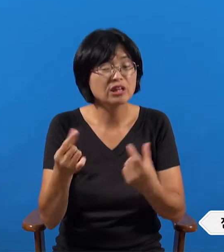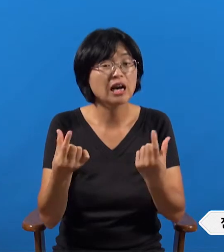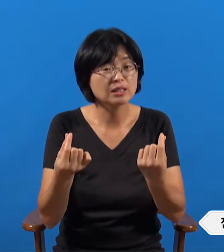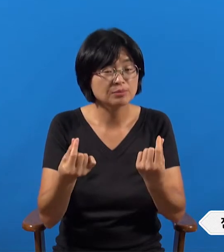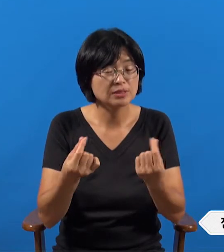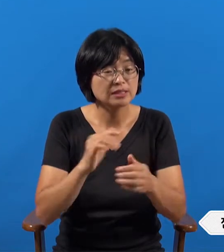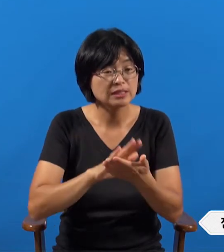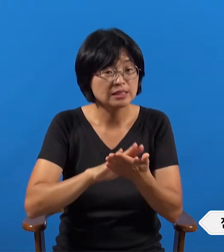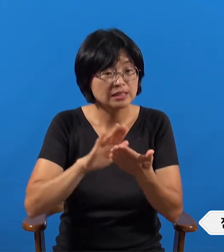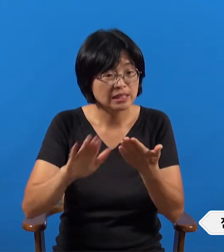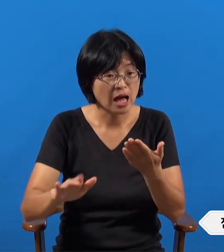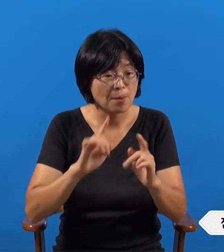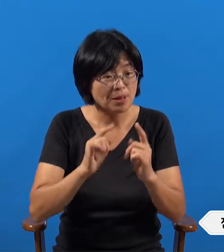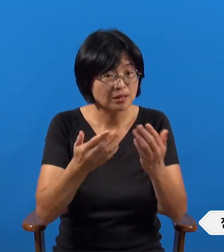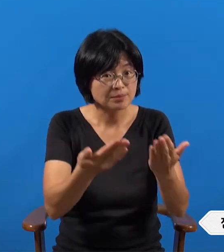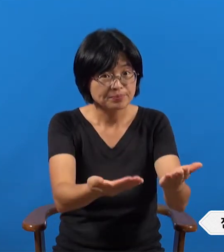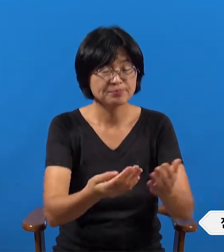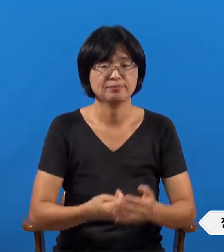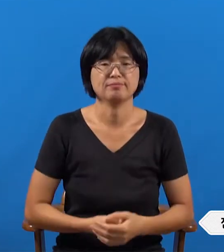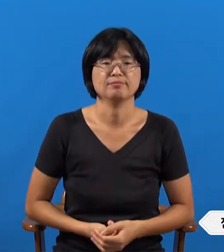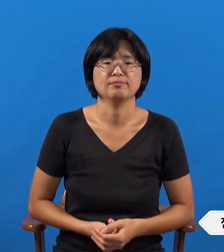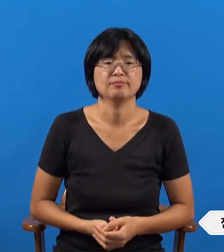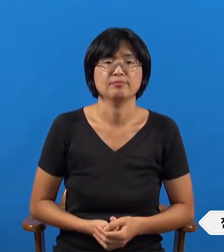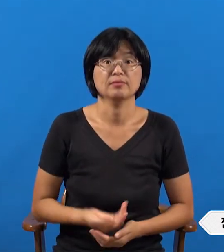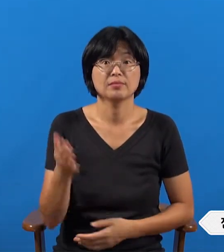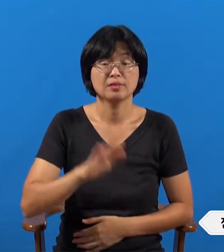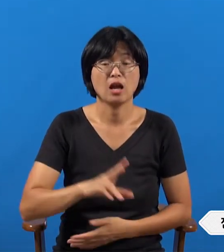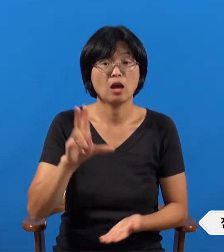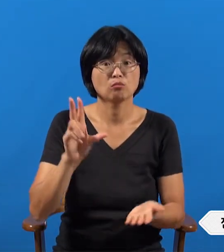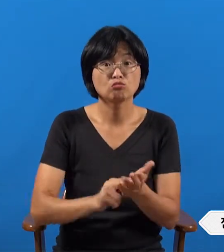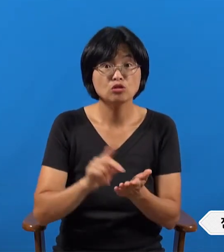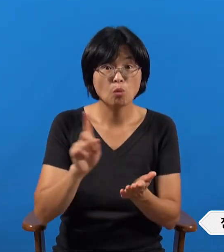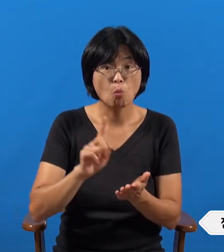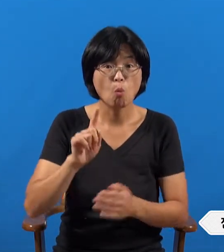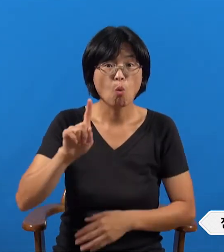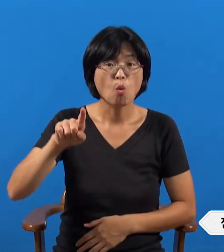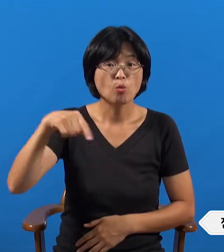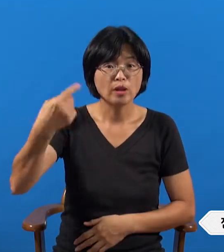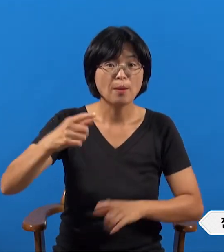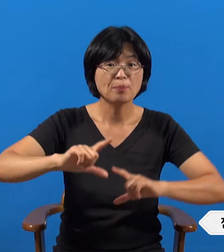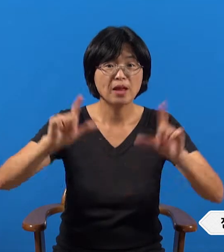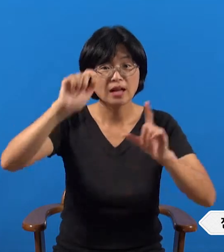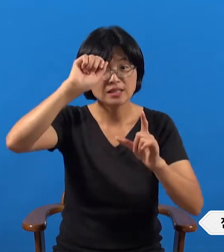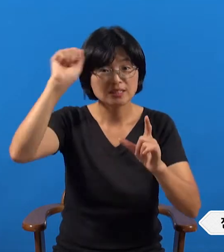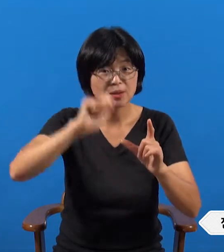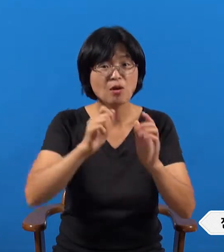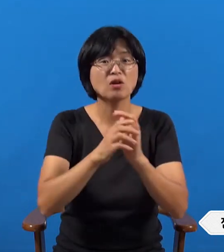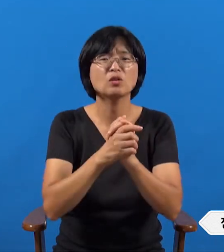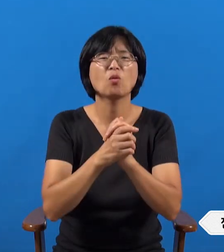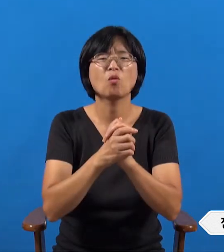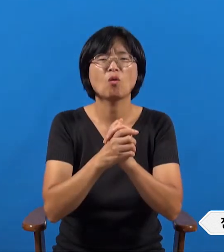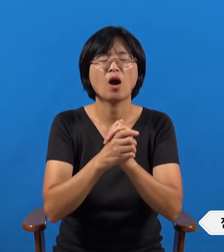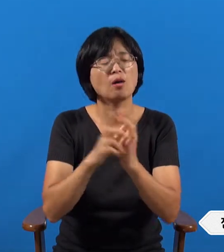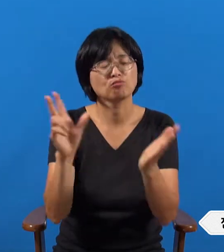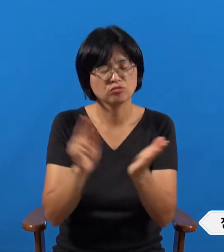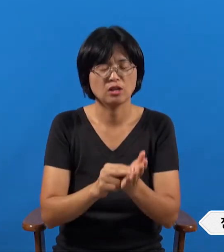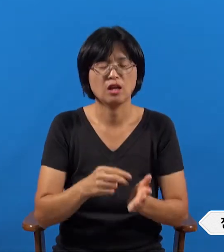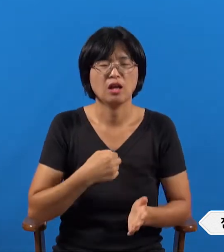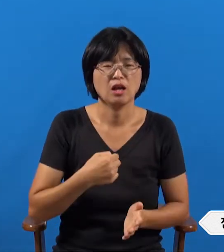그런 것 같습니다 라고 말씀을 드렸습니다. 문제는 그 다음날 새벽 기도입니다.